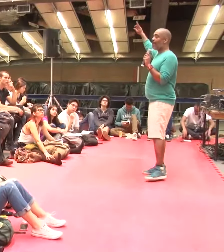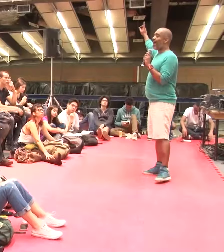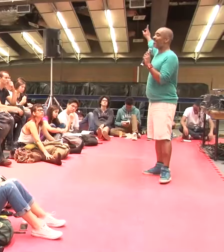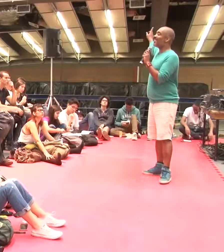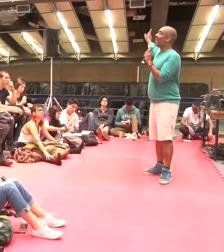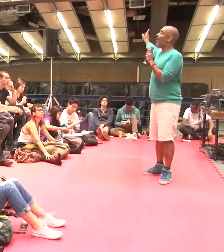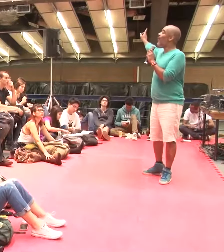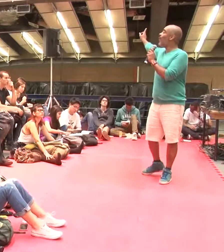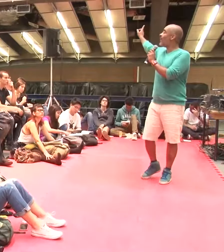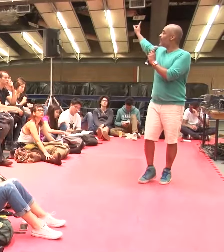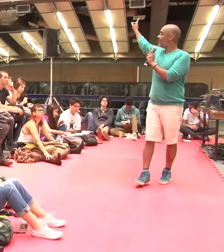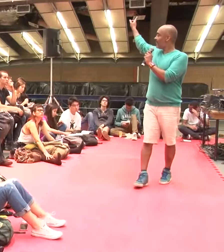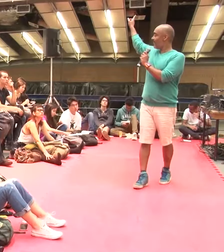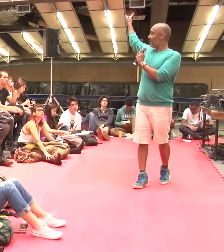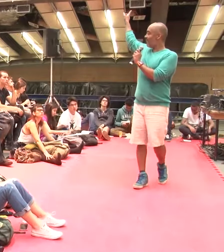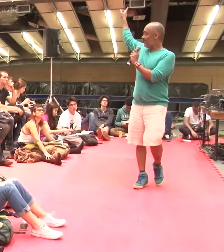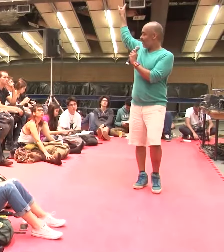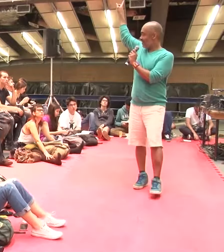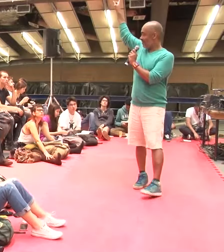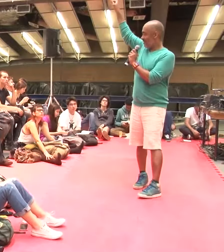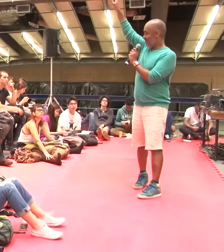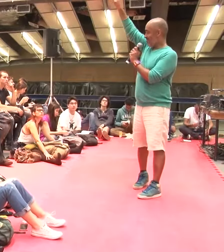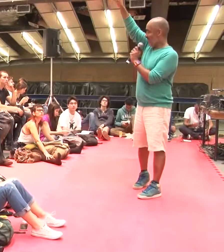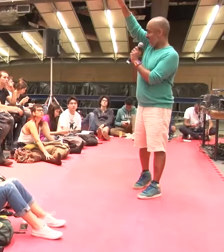Quando ela passa na rua,